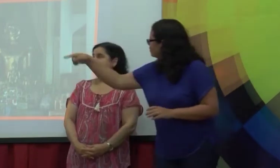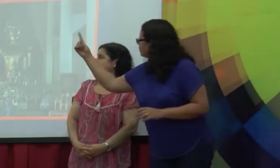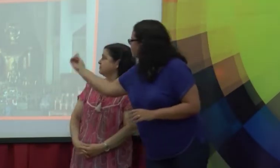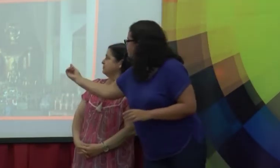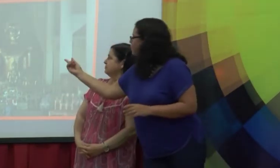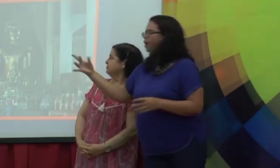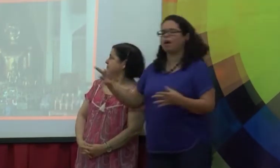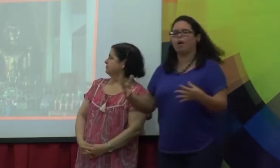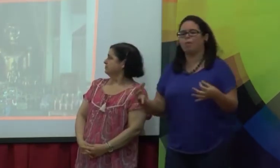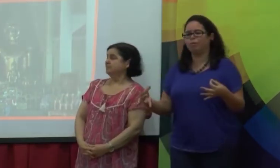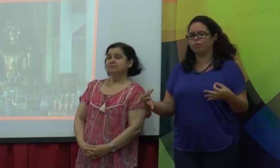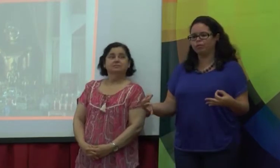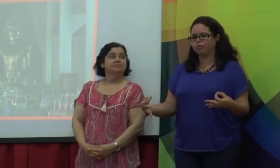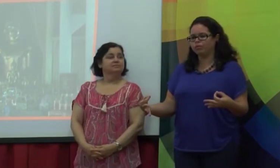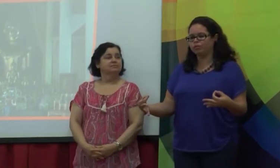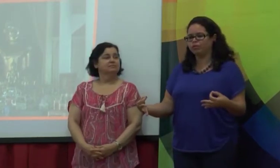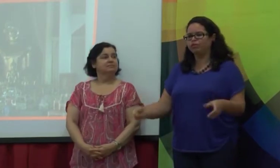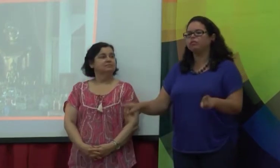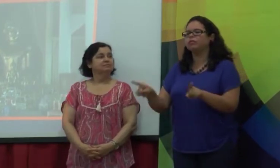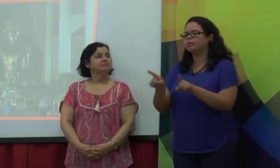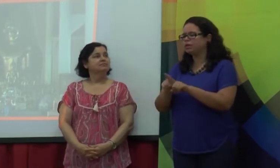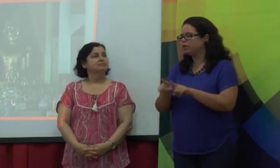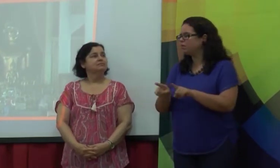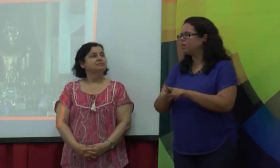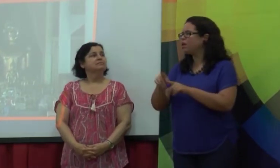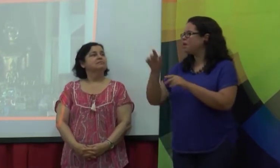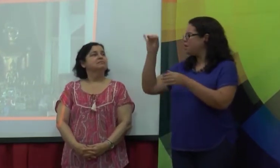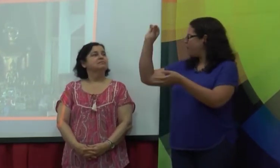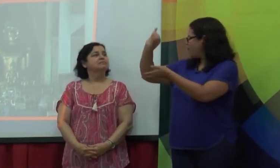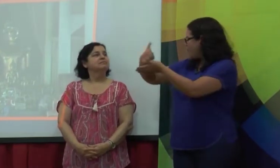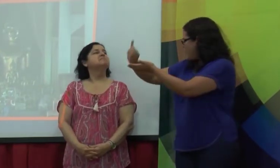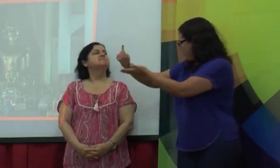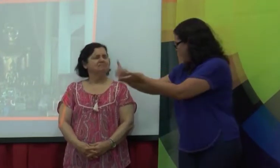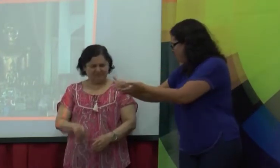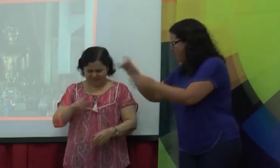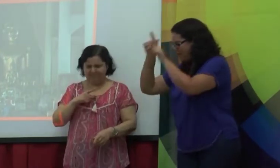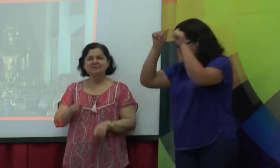batismo. Nessa, nós temos o budismo,